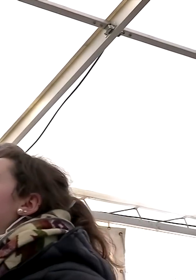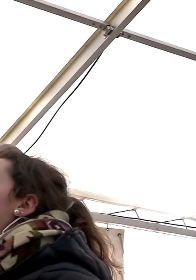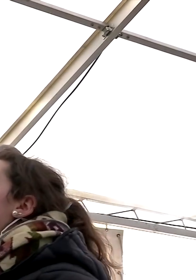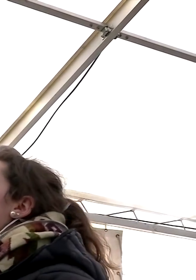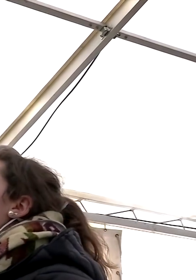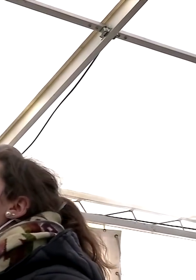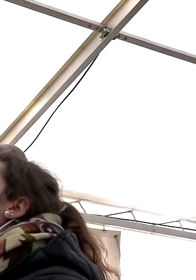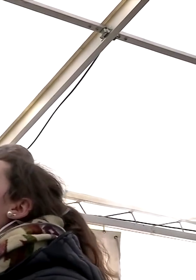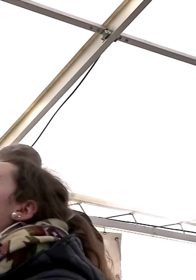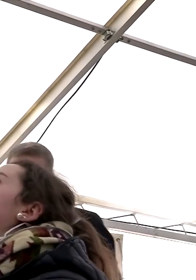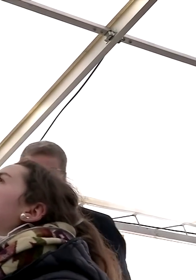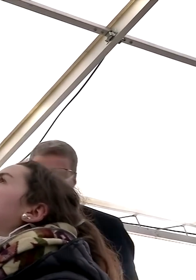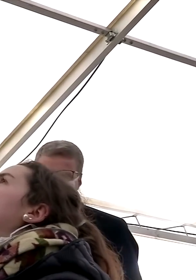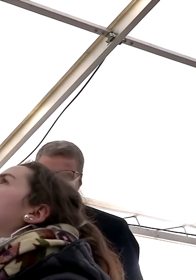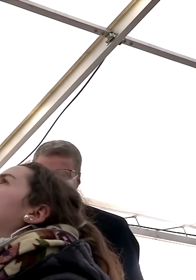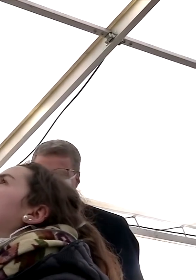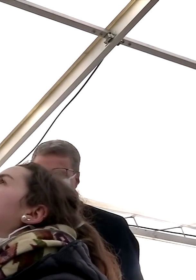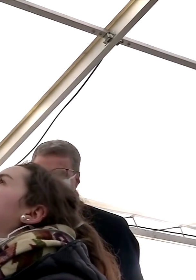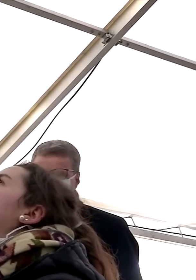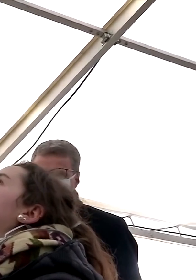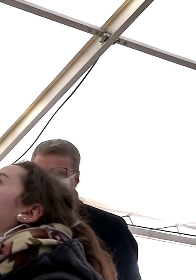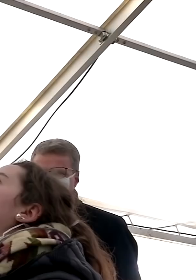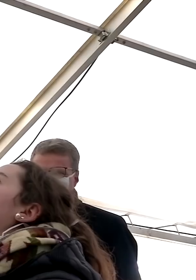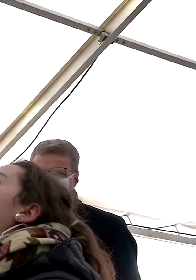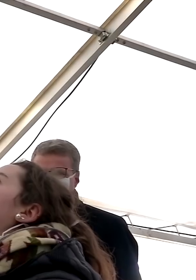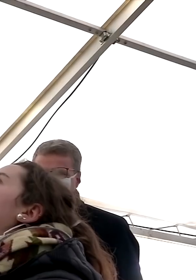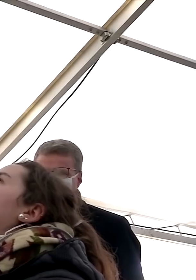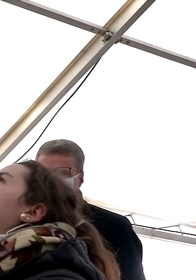Damit könnten die vorhandenen Ressourcen der Labore besser